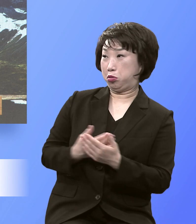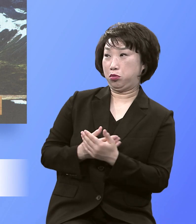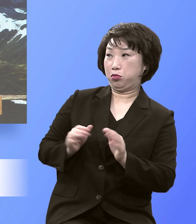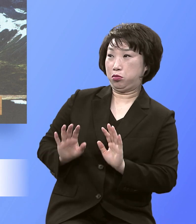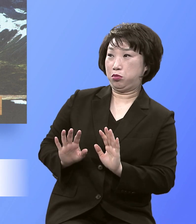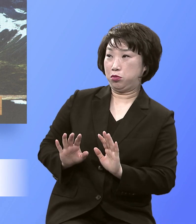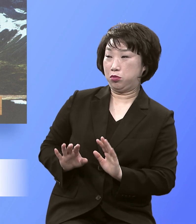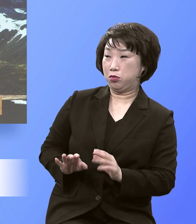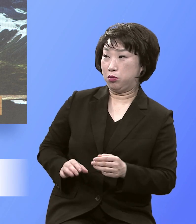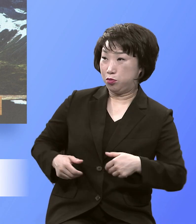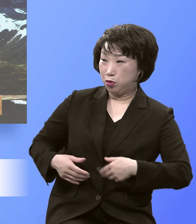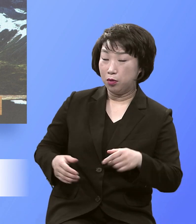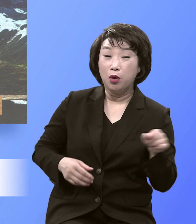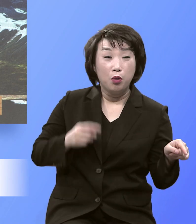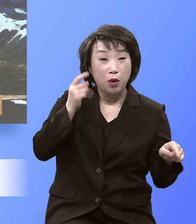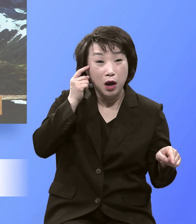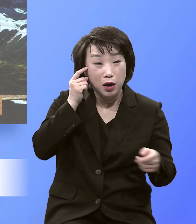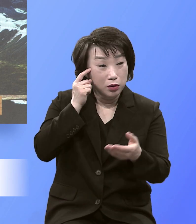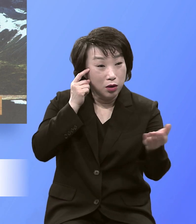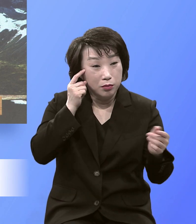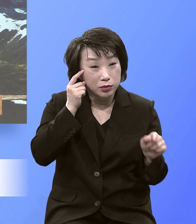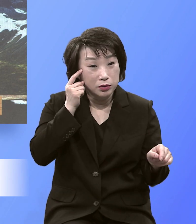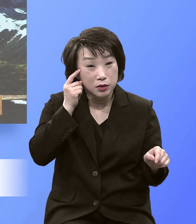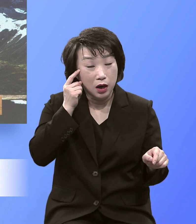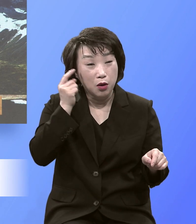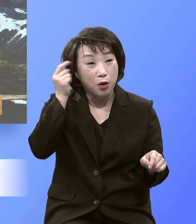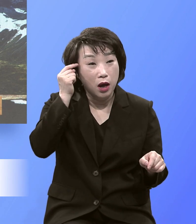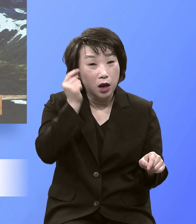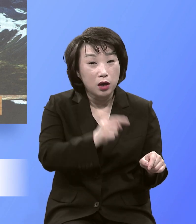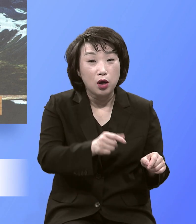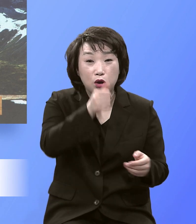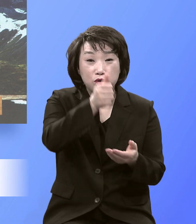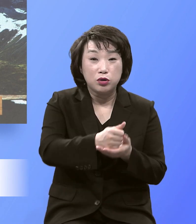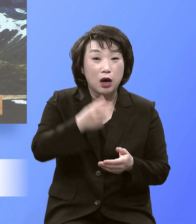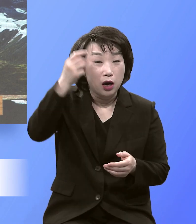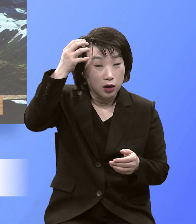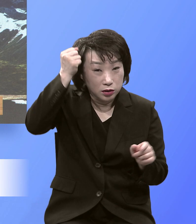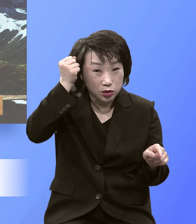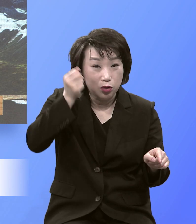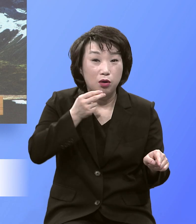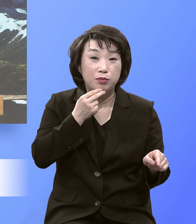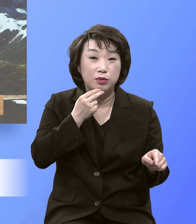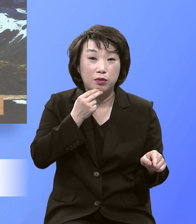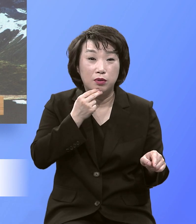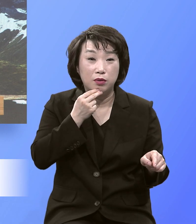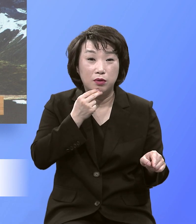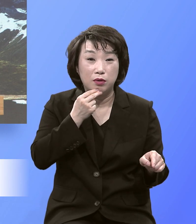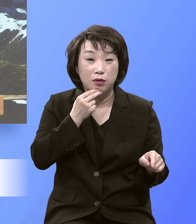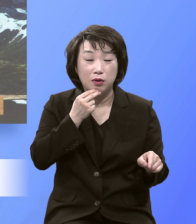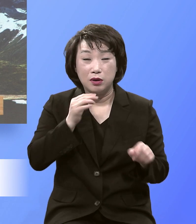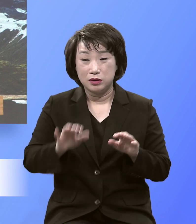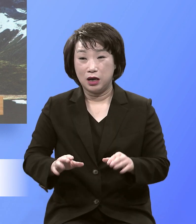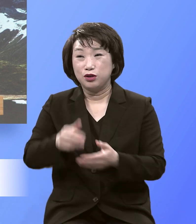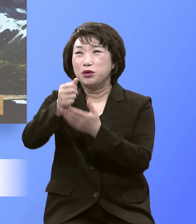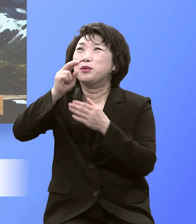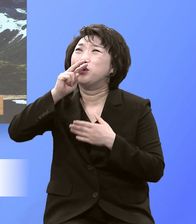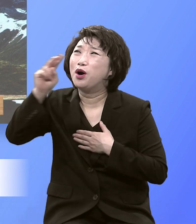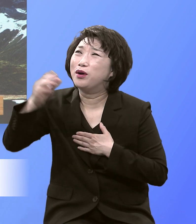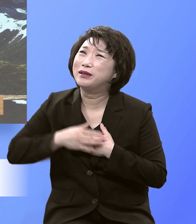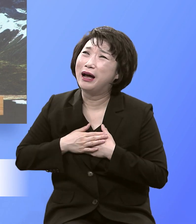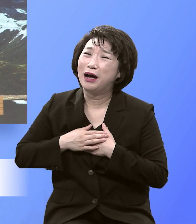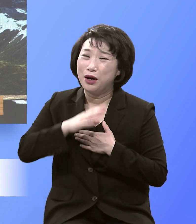않는가? 왜? 죄가 기억나지 않기 때문에. 그래서 주여